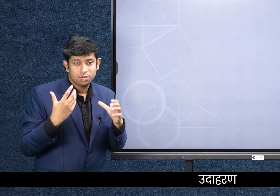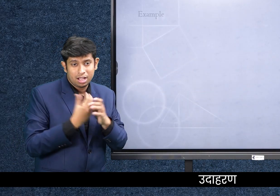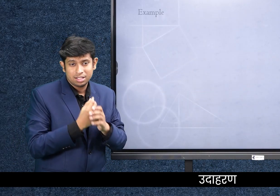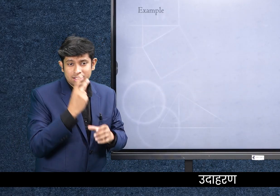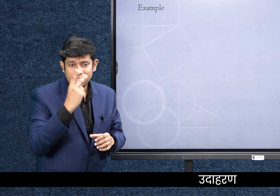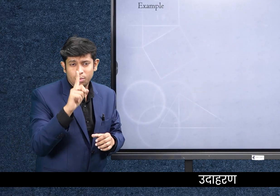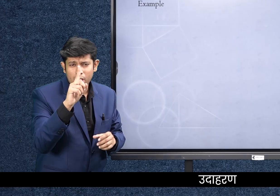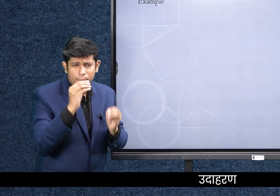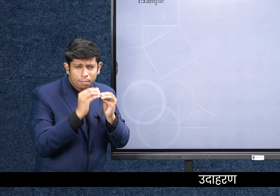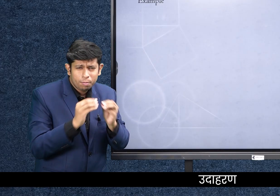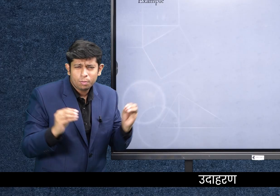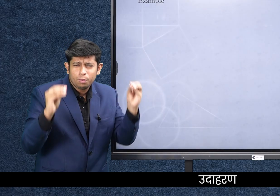उदाहरण,